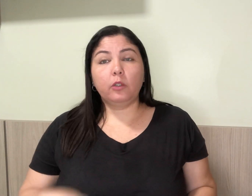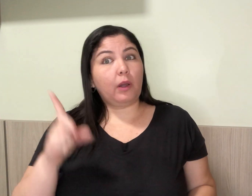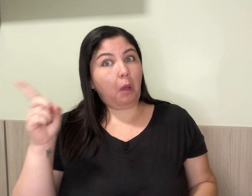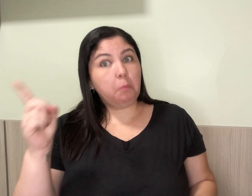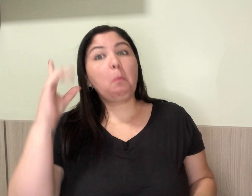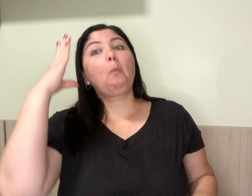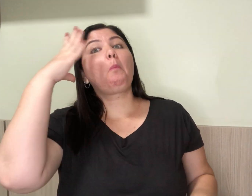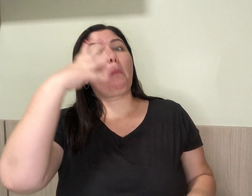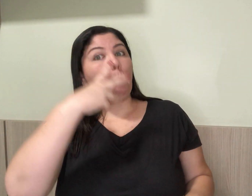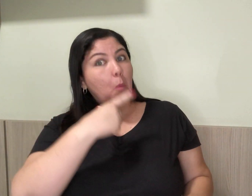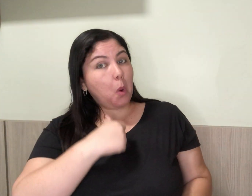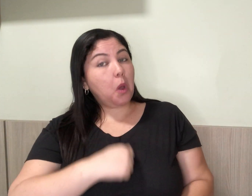falo,